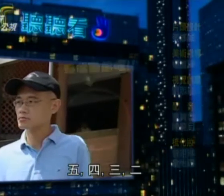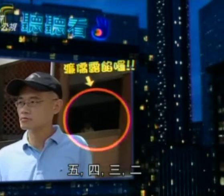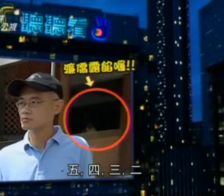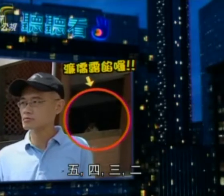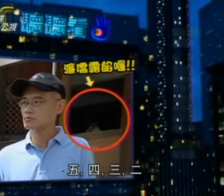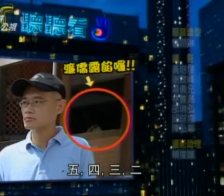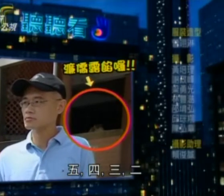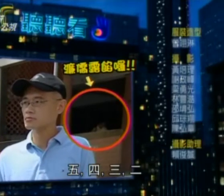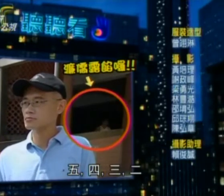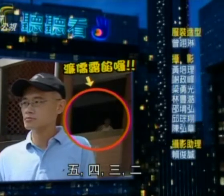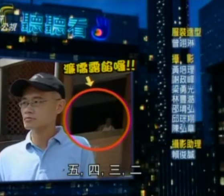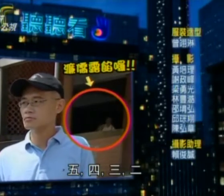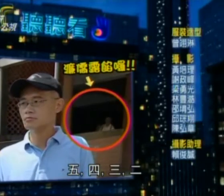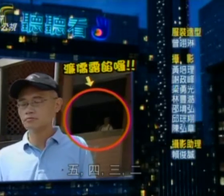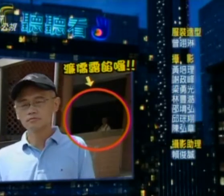对。